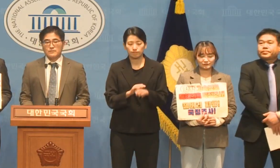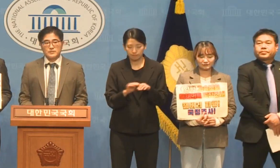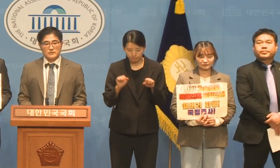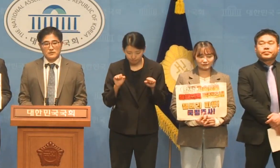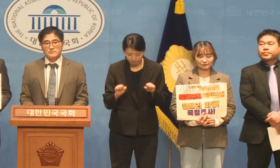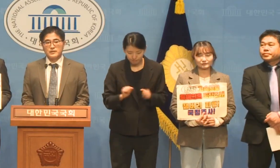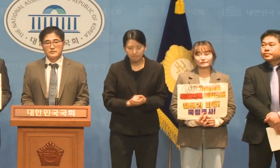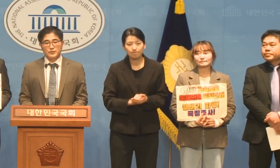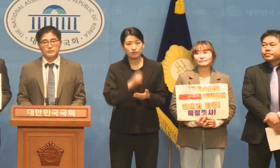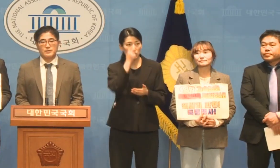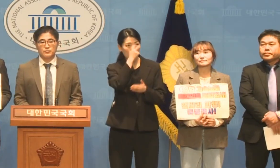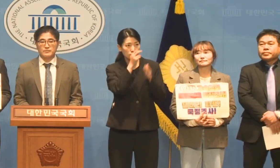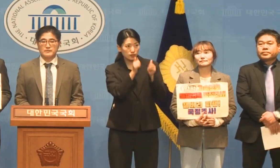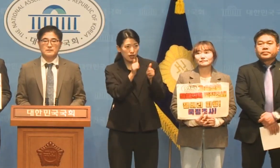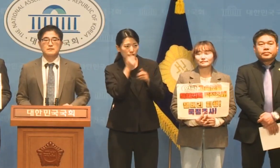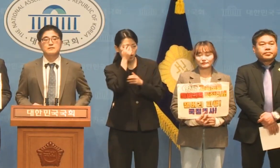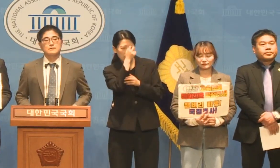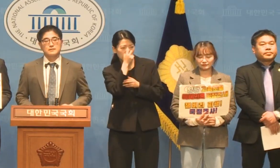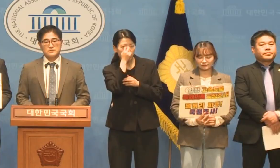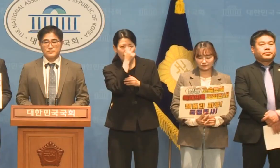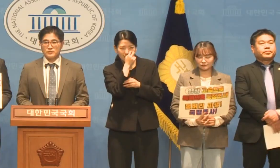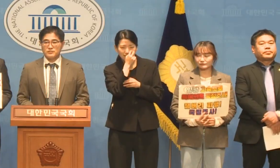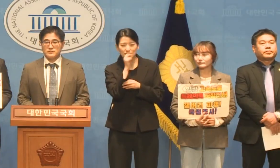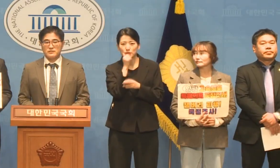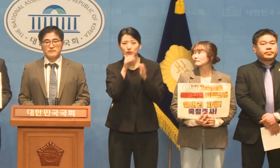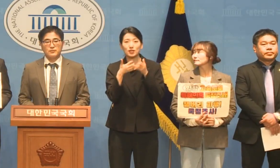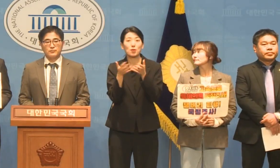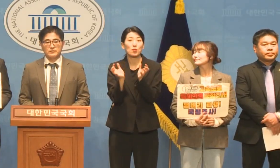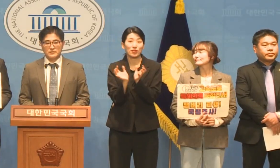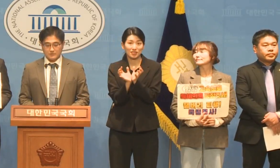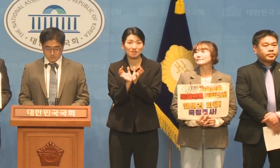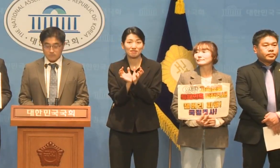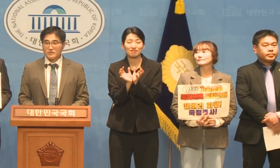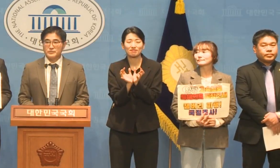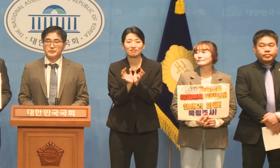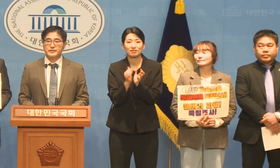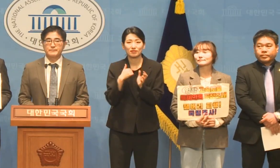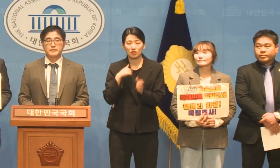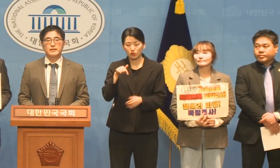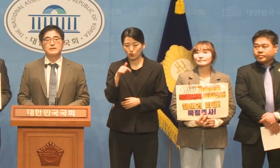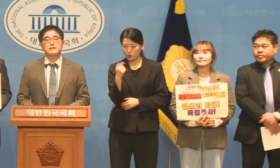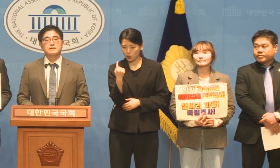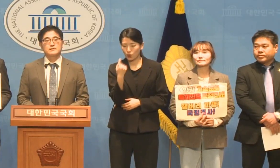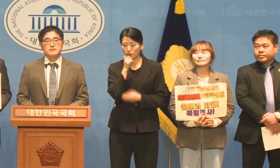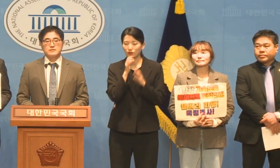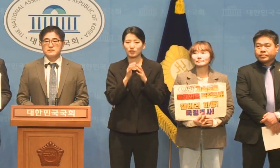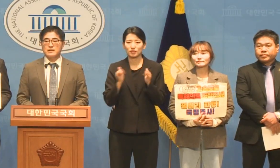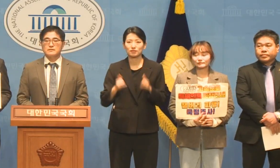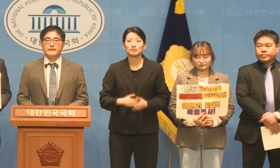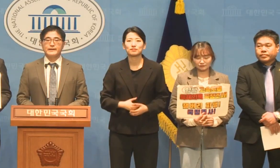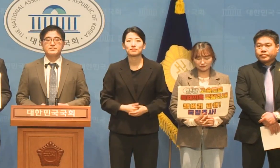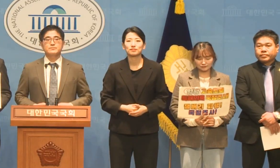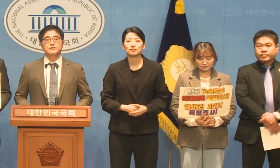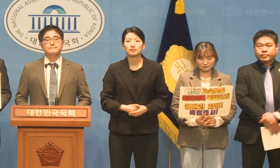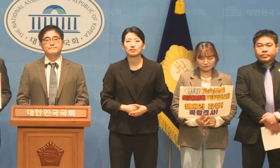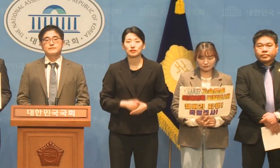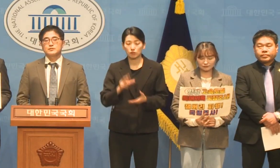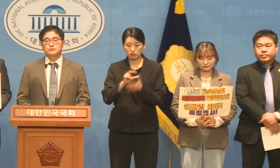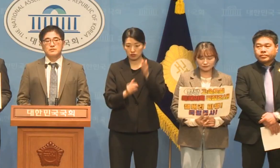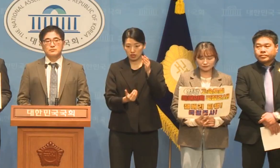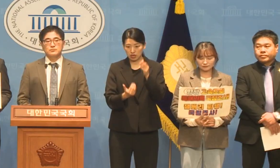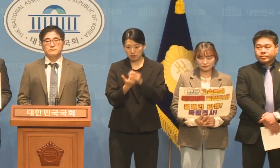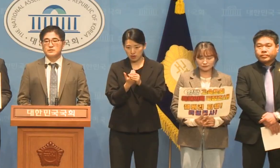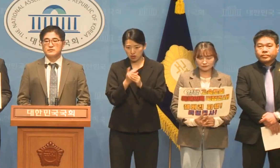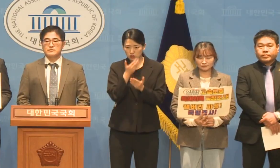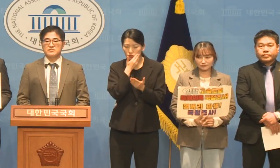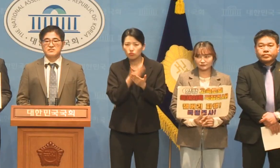안녕하십니까. 검사를 검사하는 변호사 모임에서 집행위원장을 맡고 있는 고부건 변호사입니다. 이 사건의 핵심은